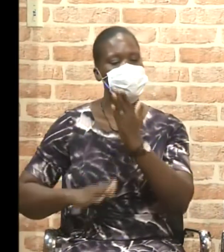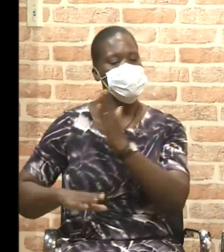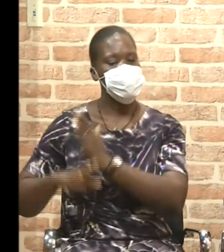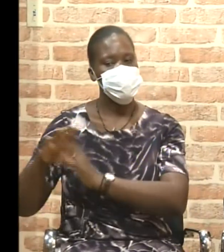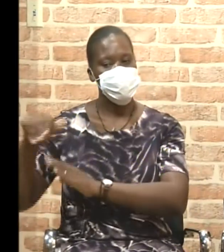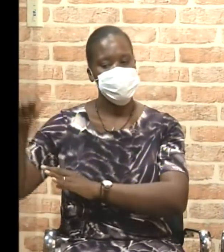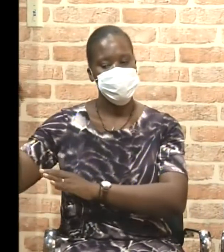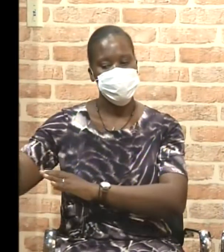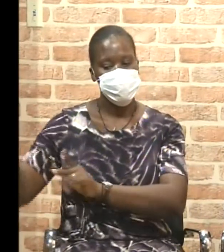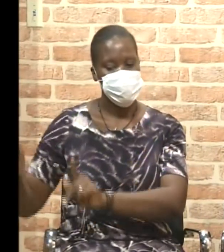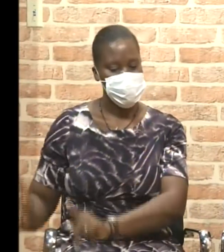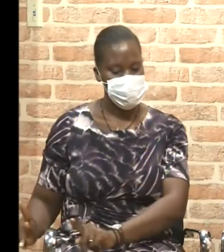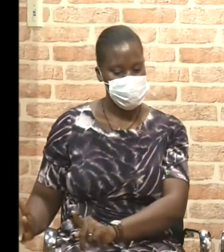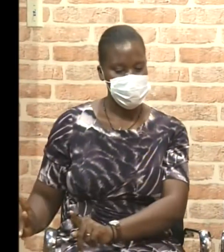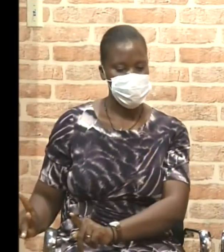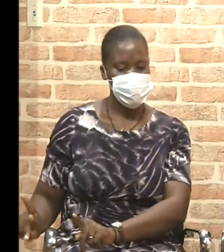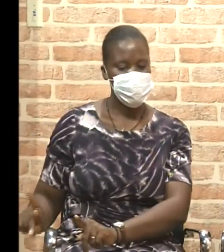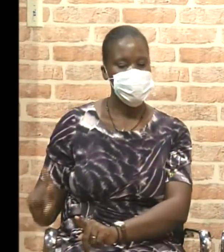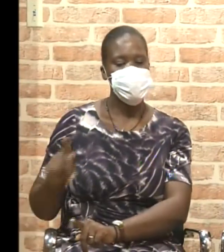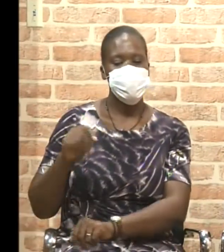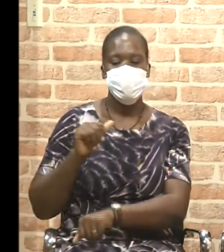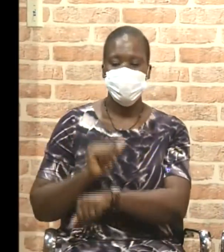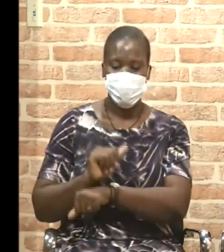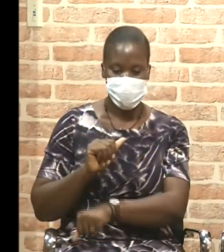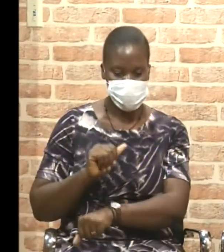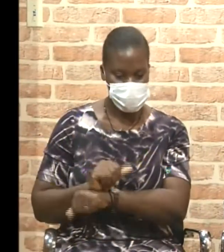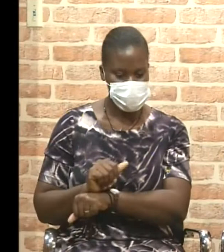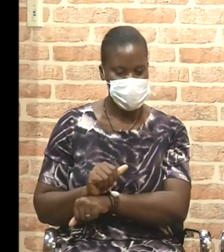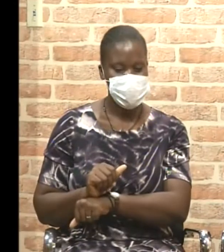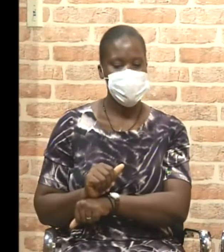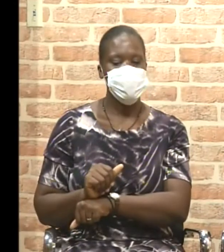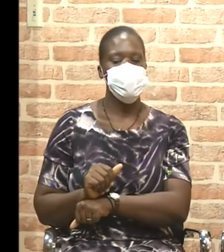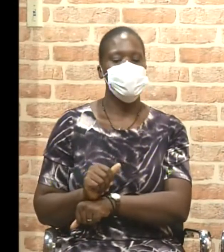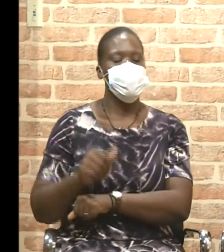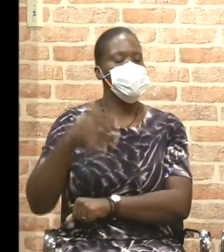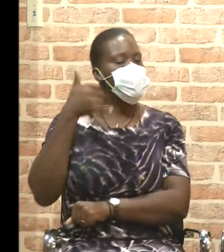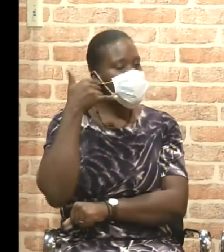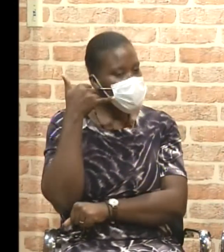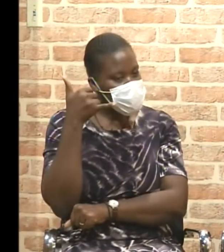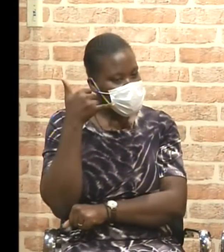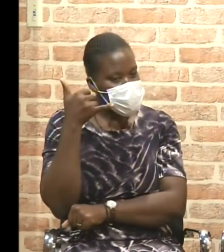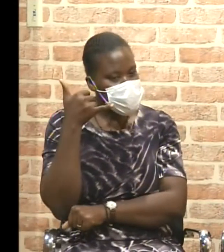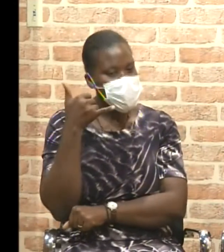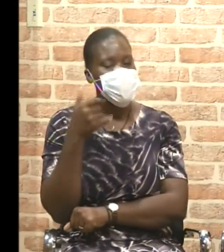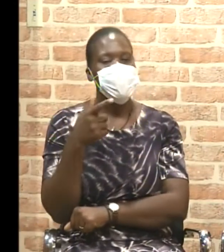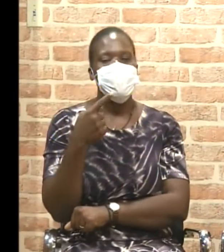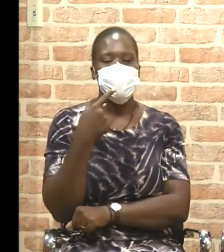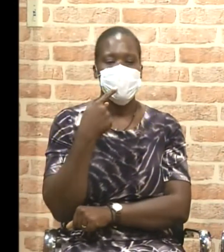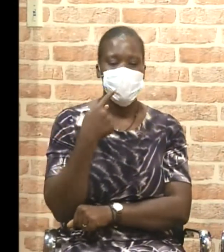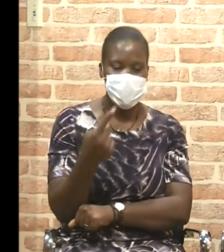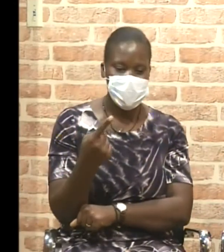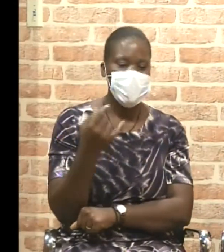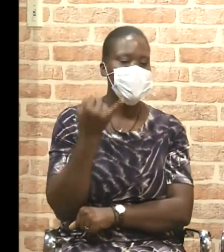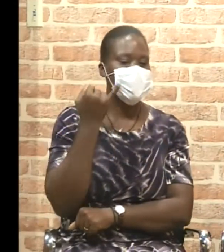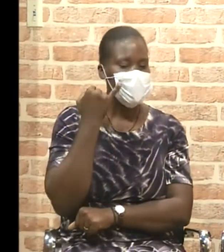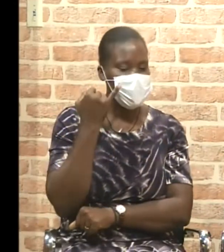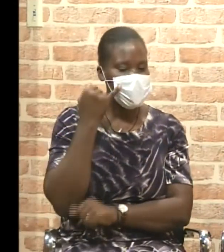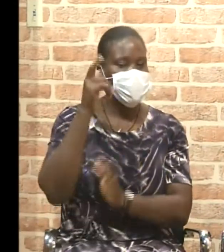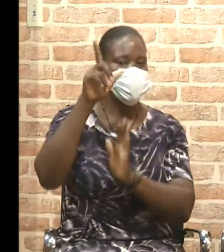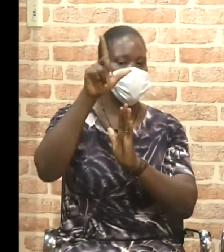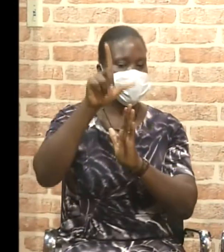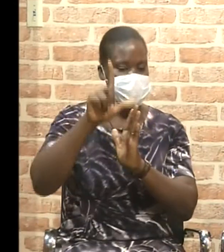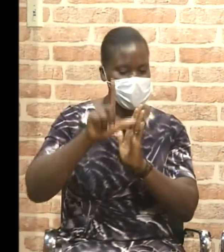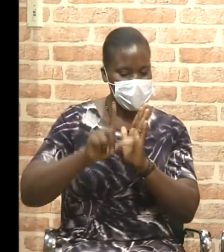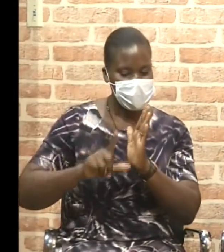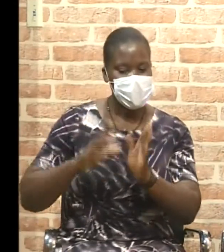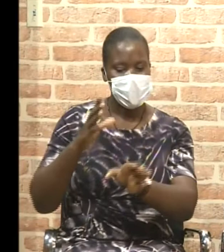et pour travailler pour nous prendre liste dans le monde handicapé. Yo relé nous effectivement mais nous tout di yo si nous gon liste que nous